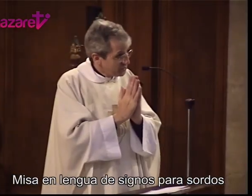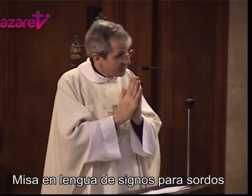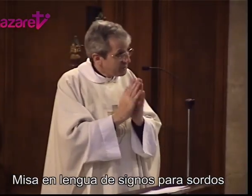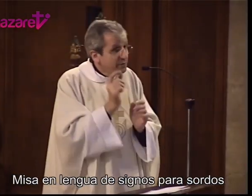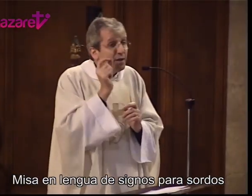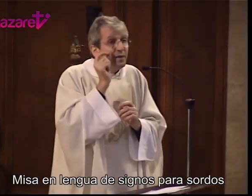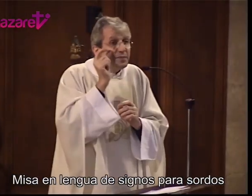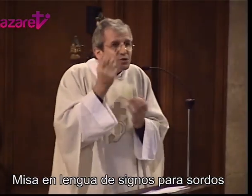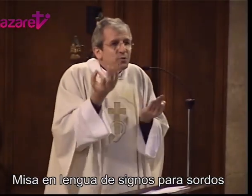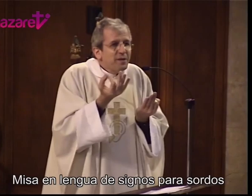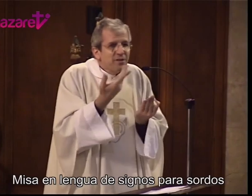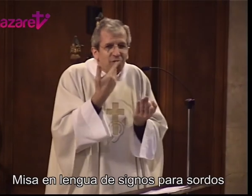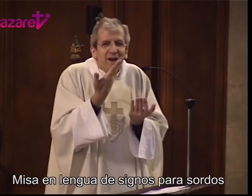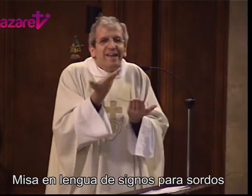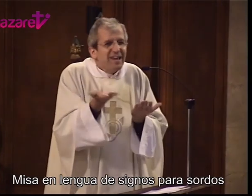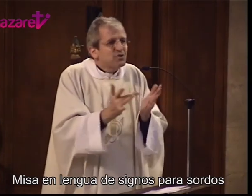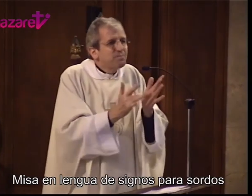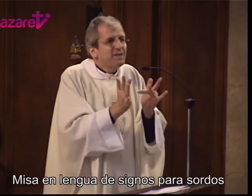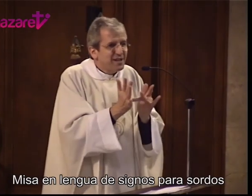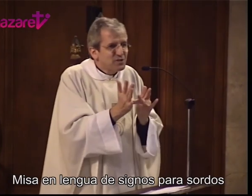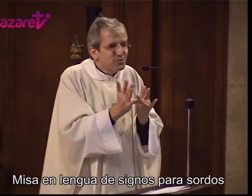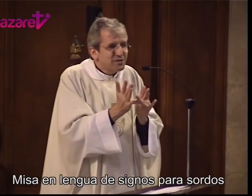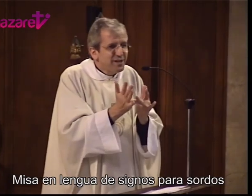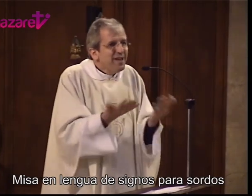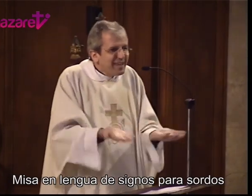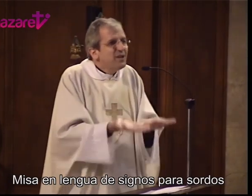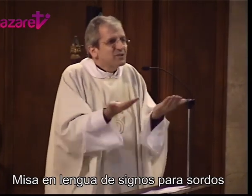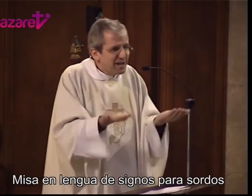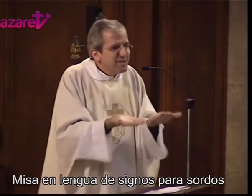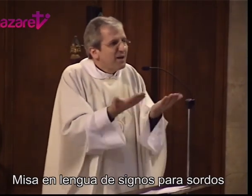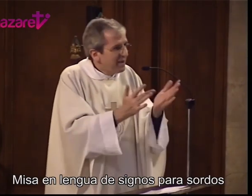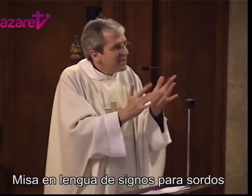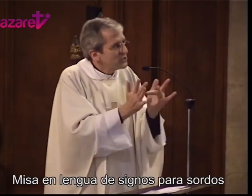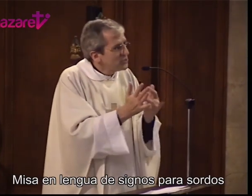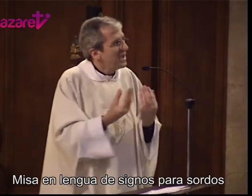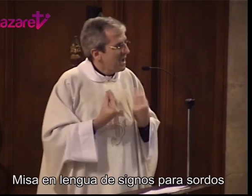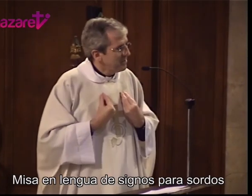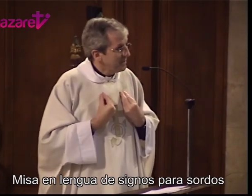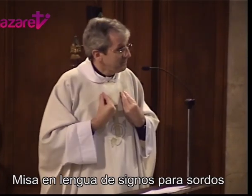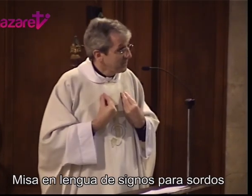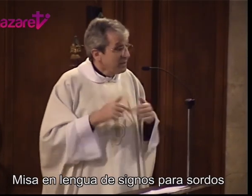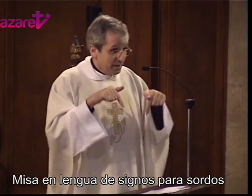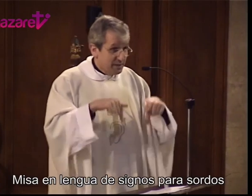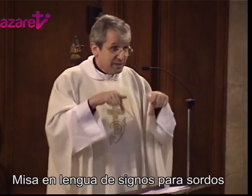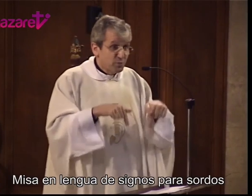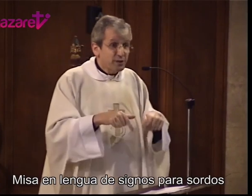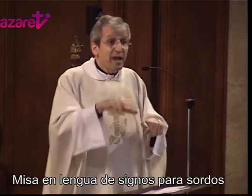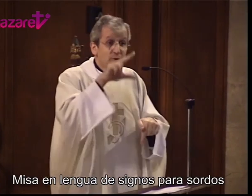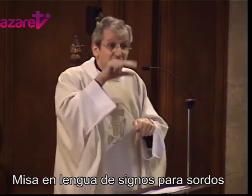oración descubriendo qué nos pide Jesús, qué nos anima Jesús a vivir. Y estamos en una